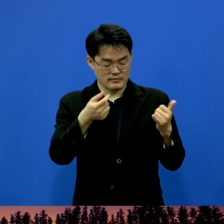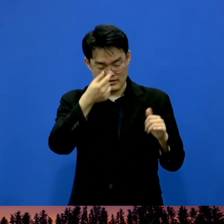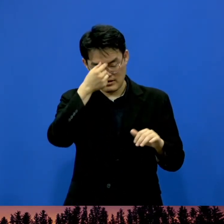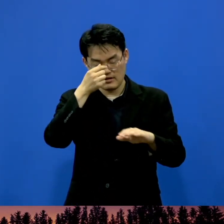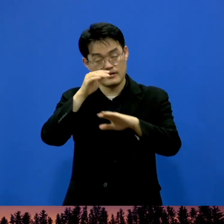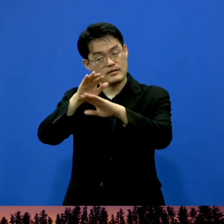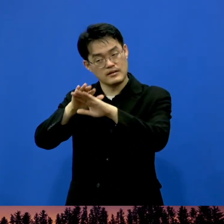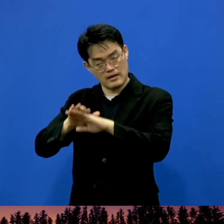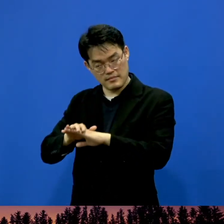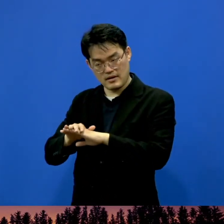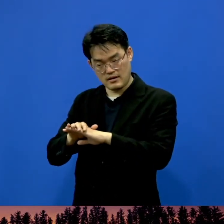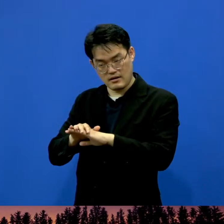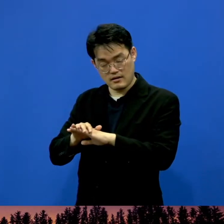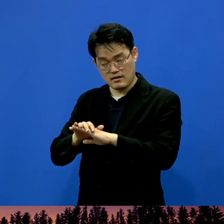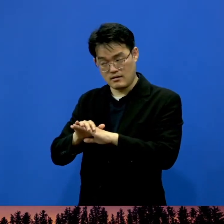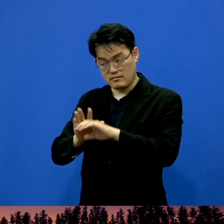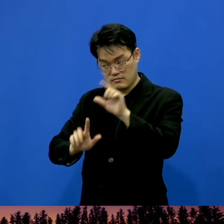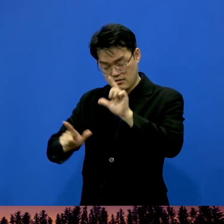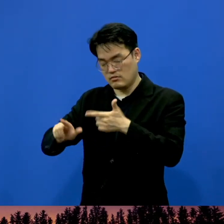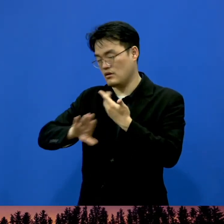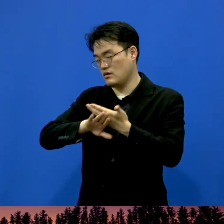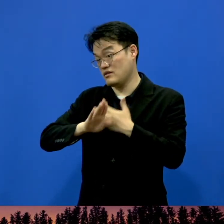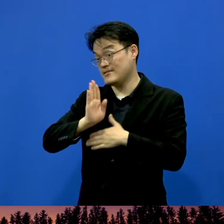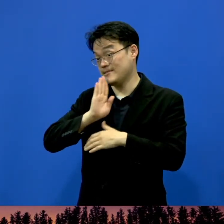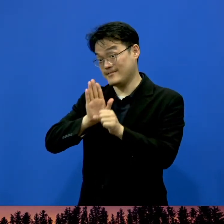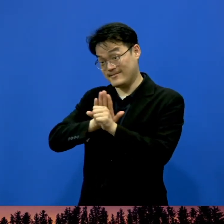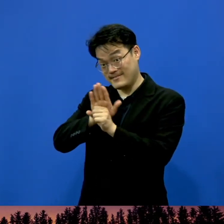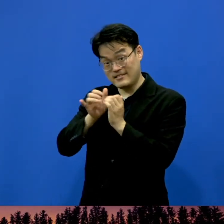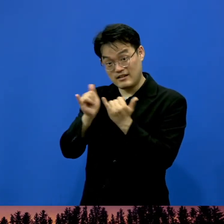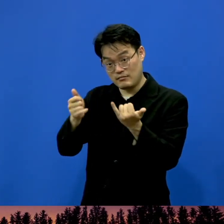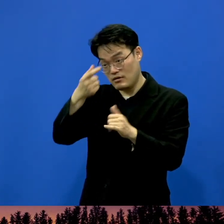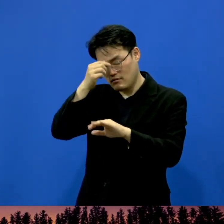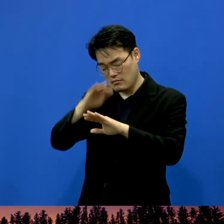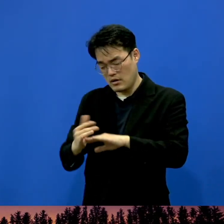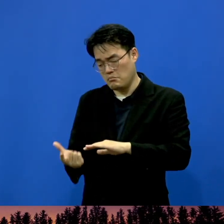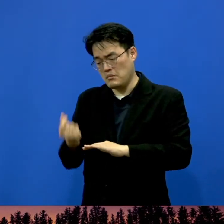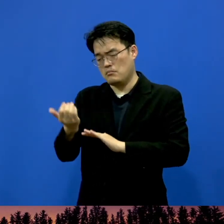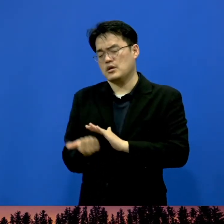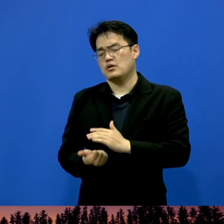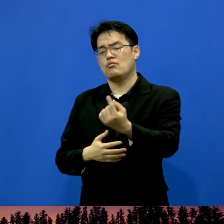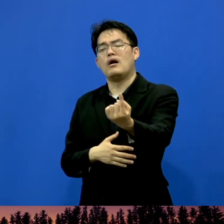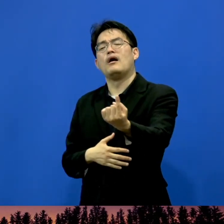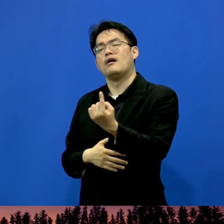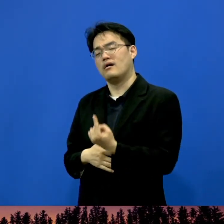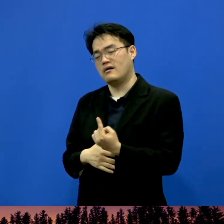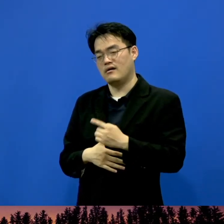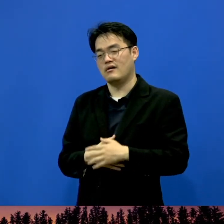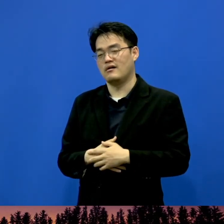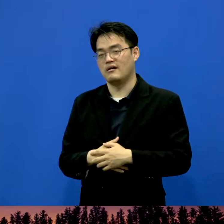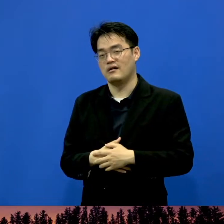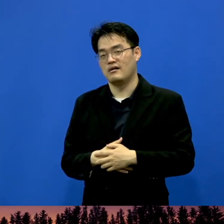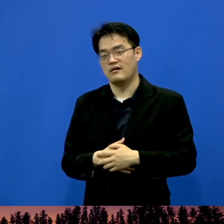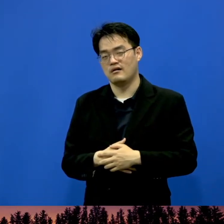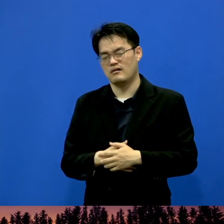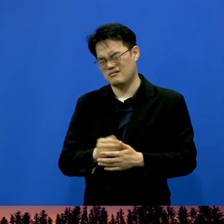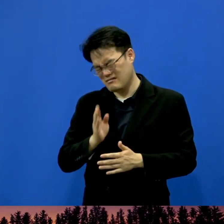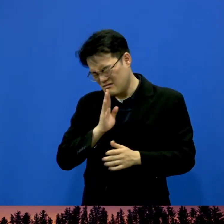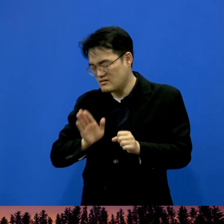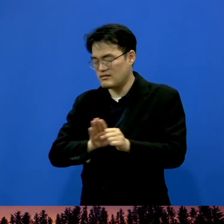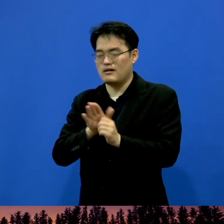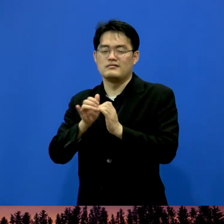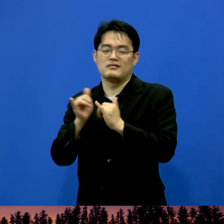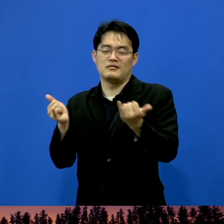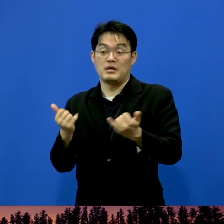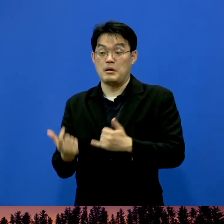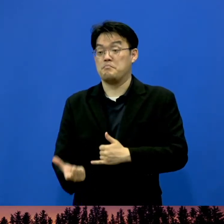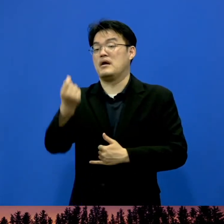예배에서 달라요, 여러분. 진짜 사랑하는 사람 어때요? 예배 일찍 나와요. 그런 게 보여요, 여러분. 일찍 나오시는